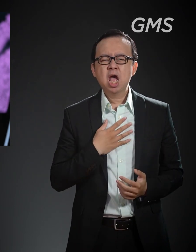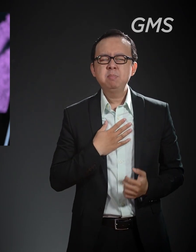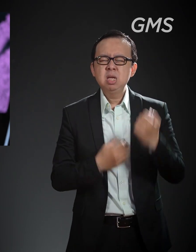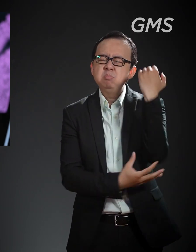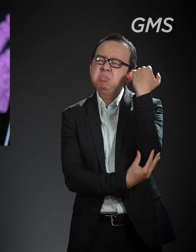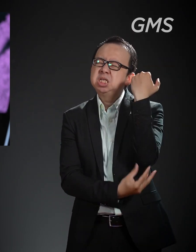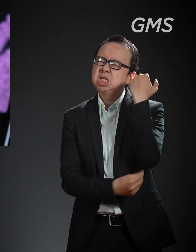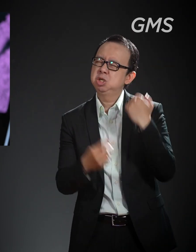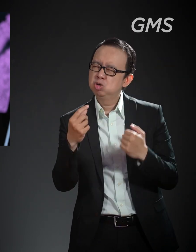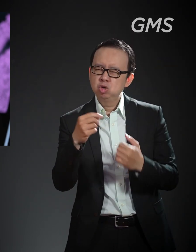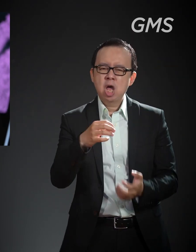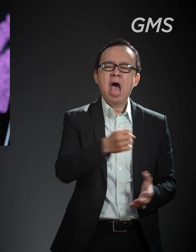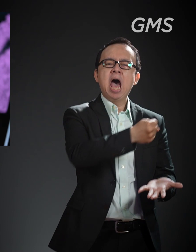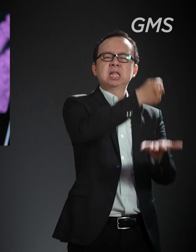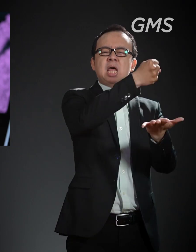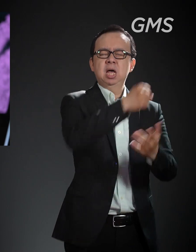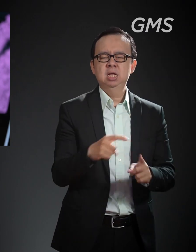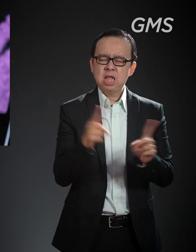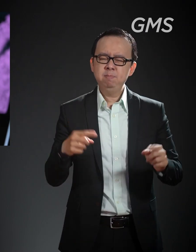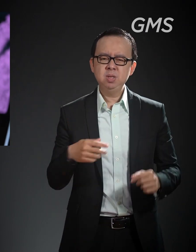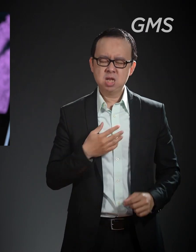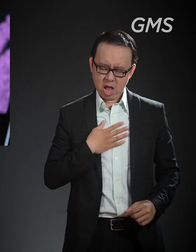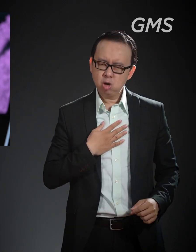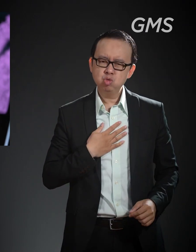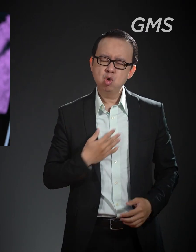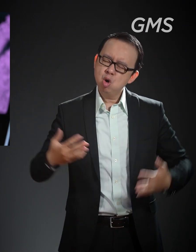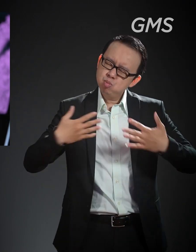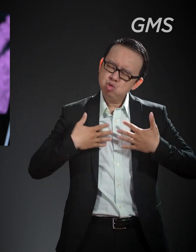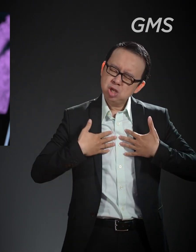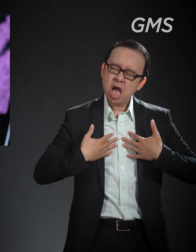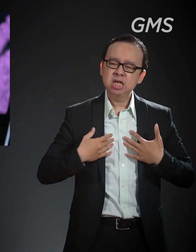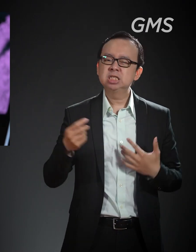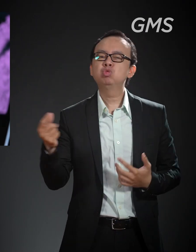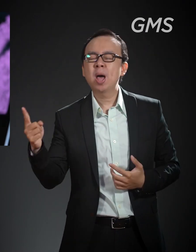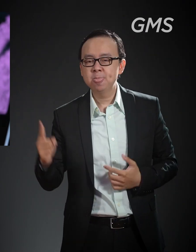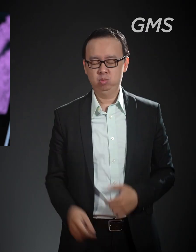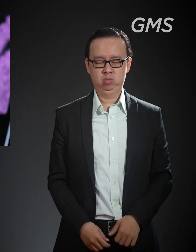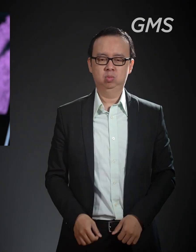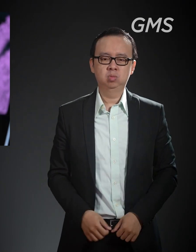apa-apa. Kami masih punya sesuatu, maka mereka memberikan menurut kemampuan mereka, ayat 3.